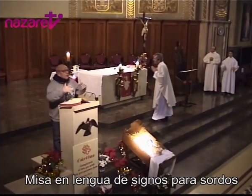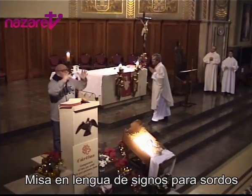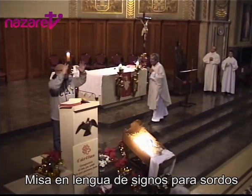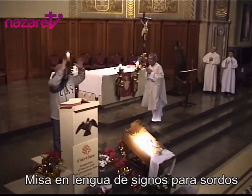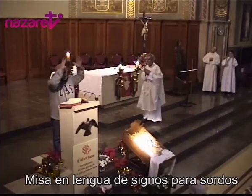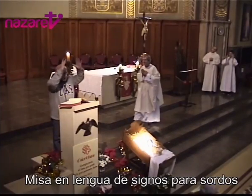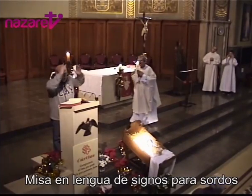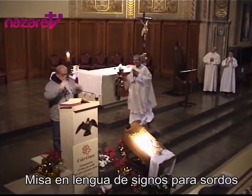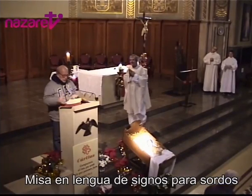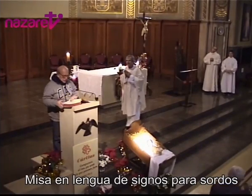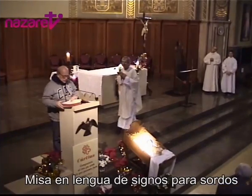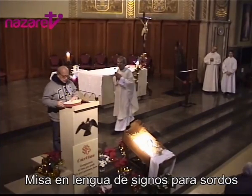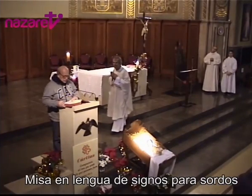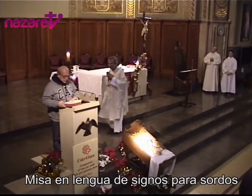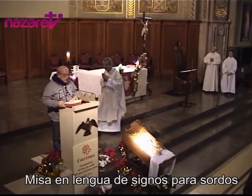aleluya.